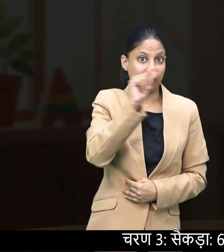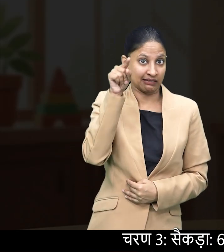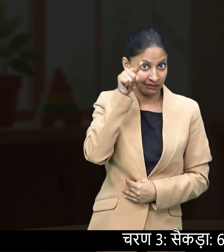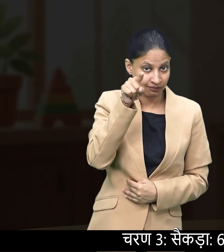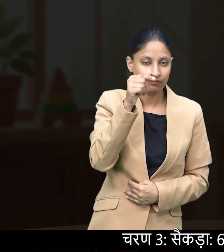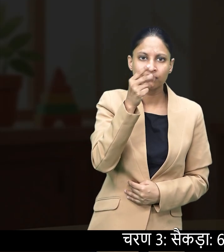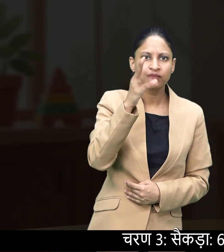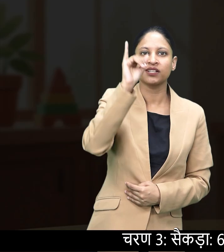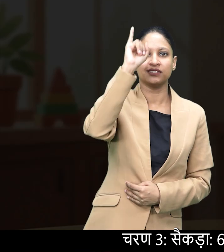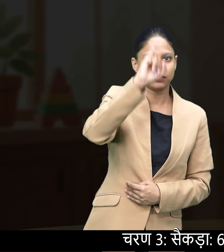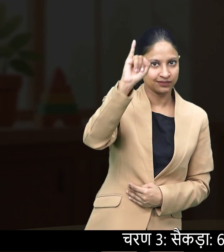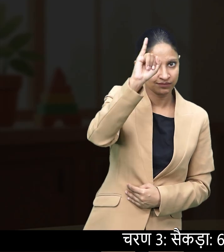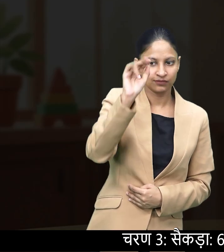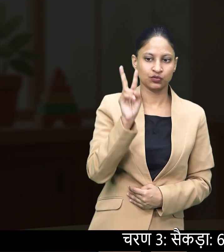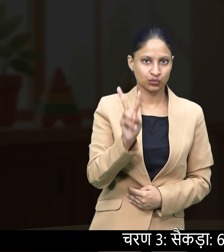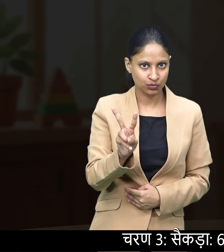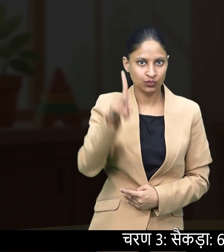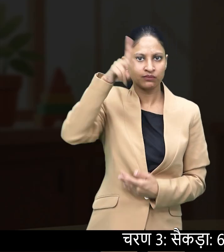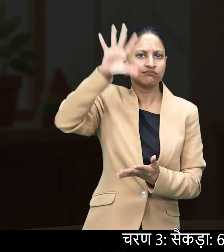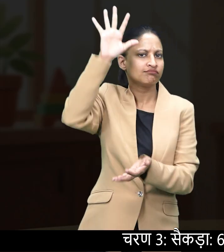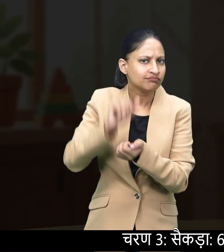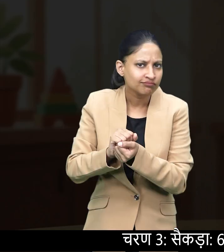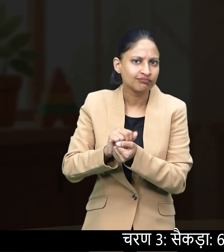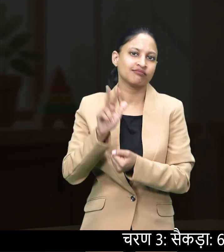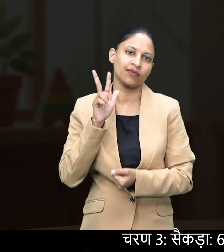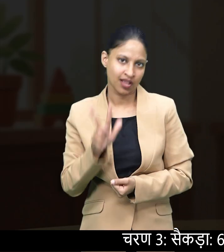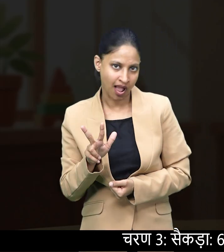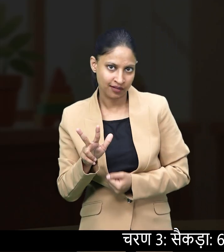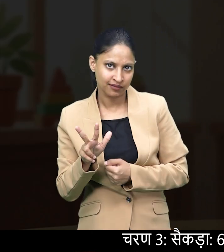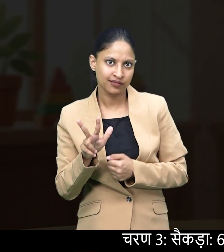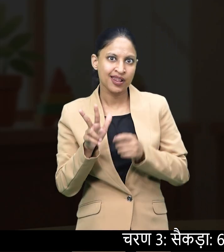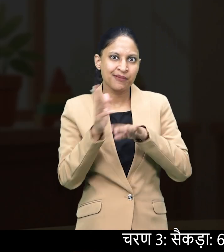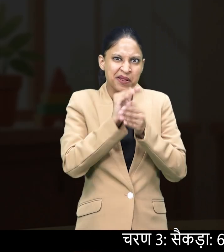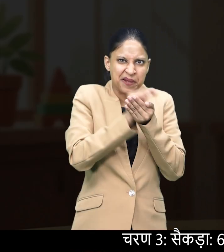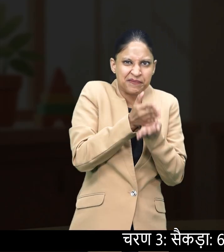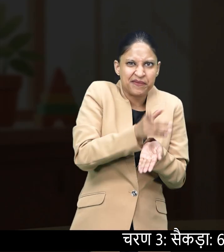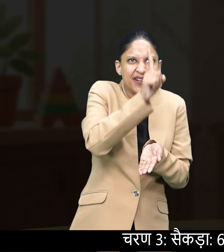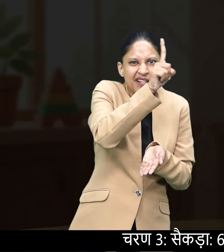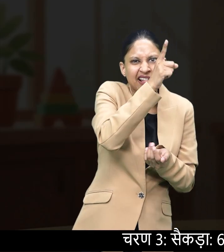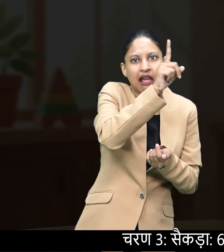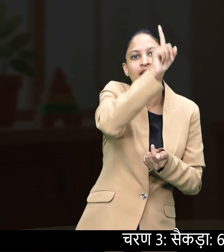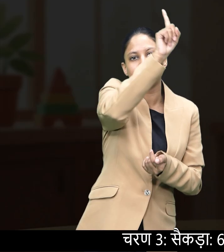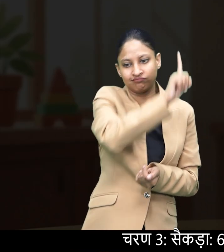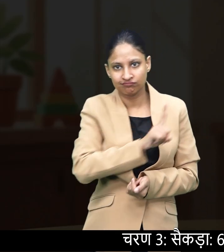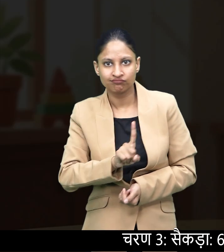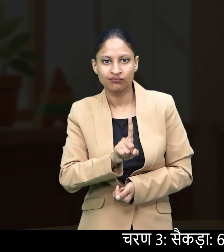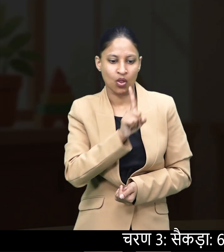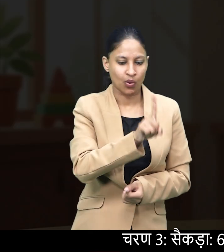चरण 3 सैकड़ा 6 जोड़ 2 बराबर 8 हासिल का 1 जोड़े 8 जोड़ 1 बराबर